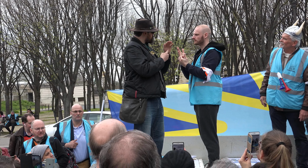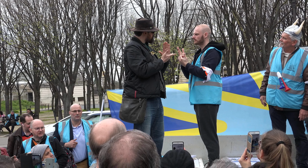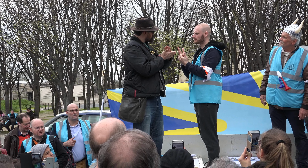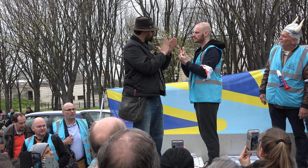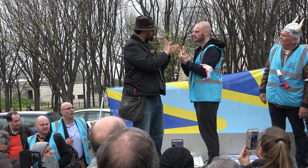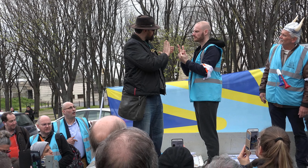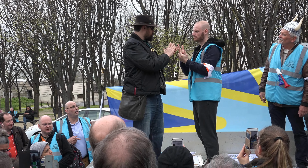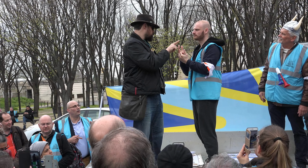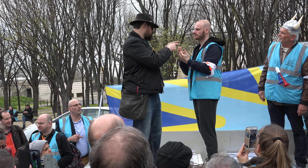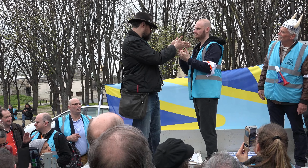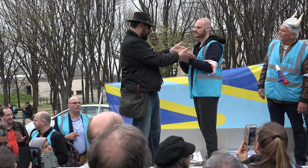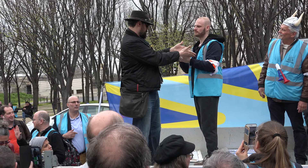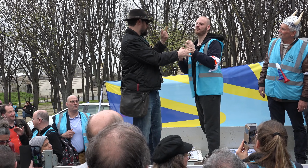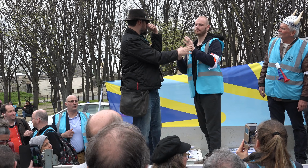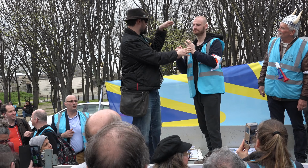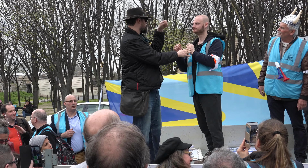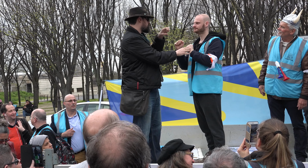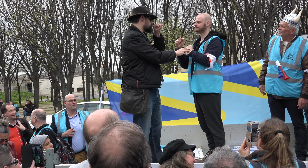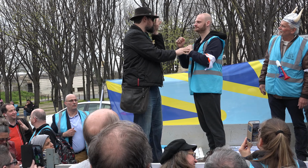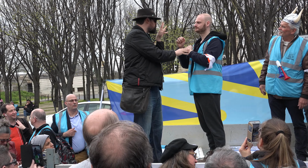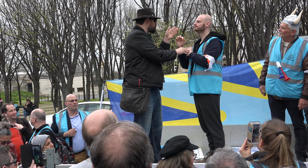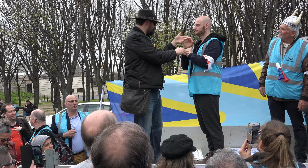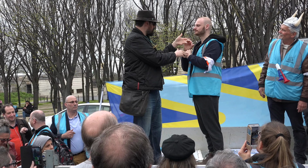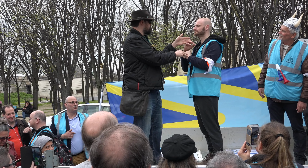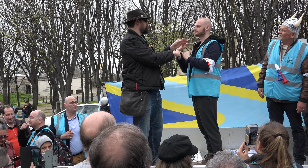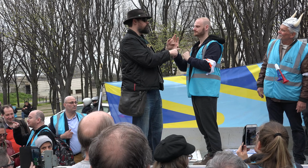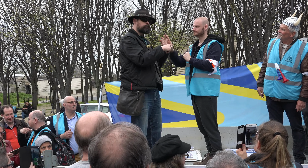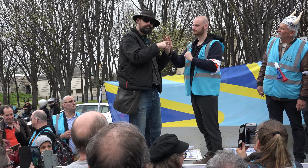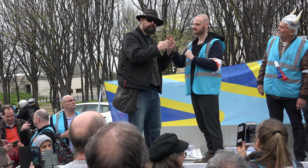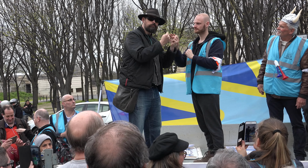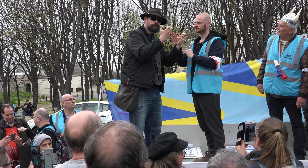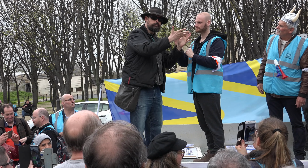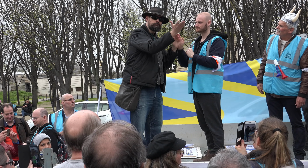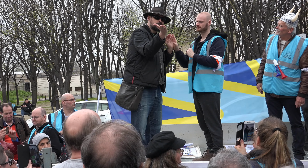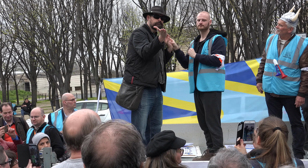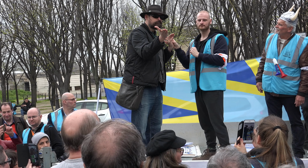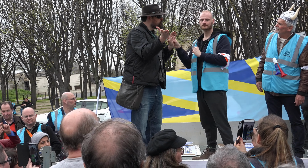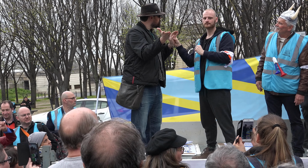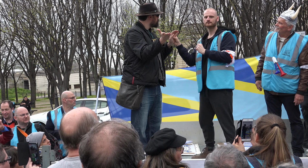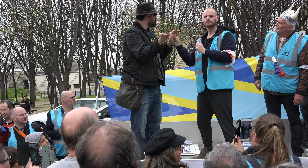Alors, quels sont les délégués, les représentants d'associations comme toi, le président d'associations comme toi, Didier